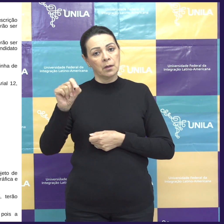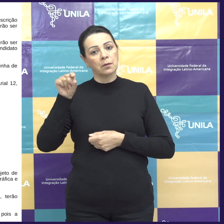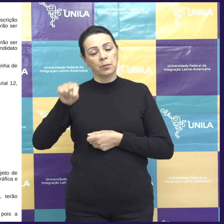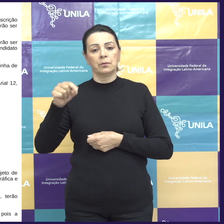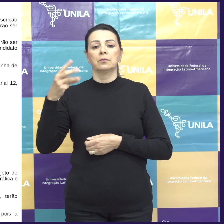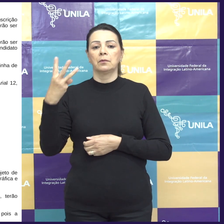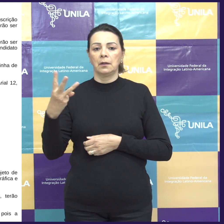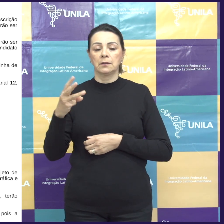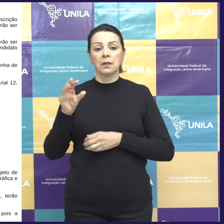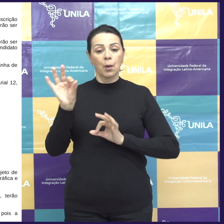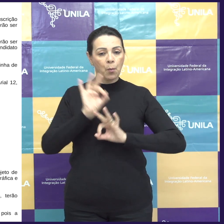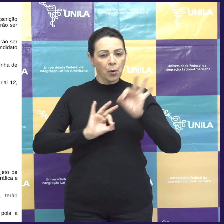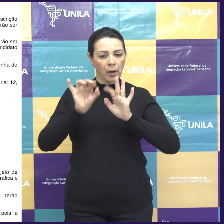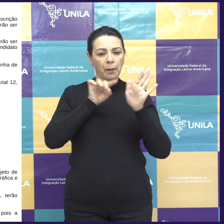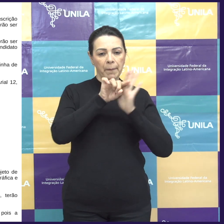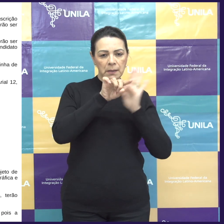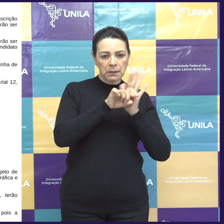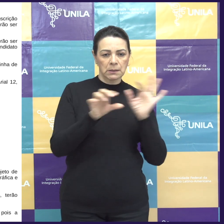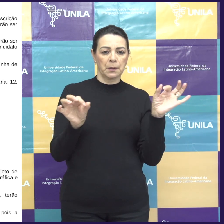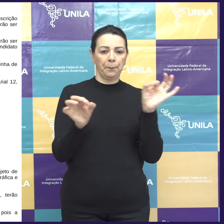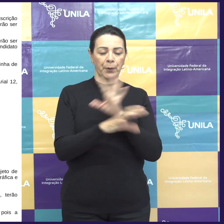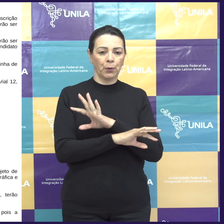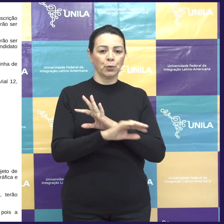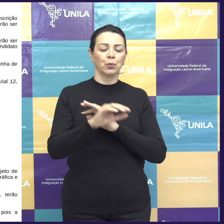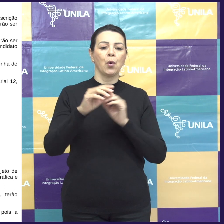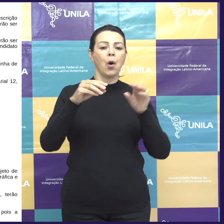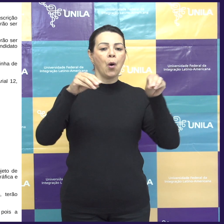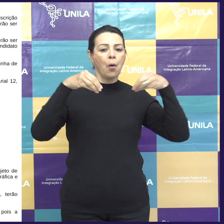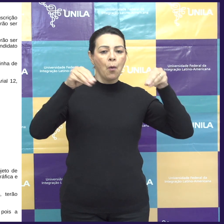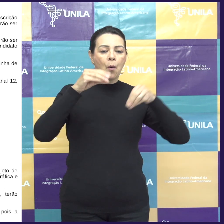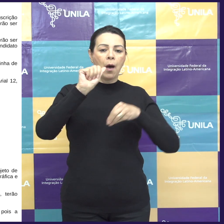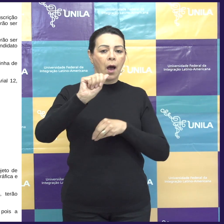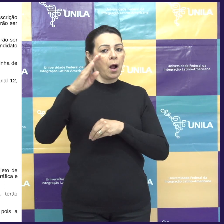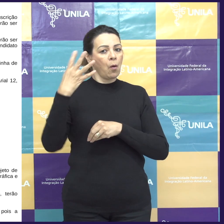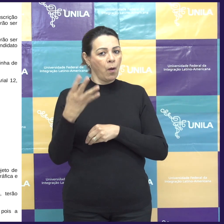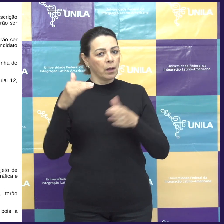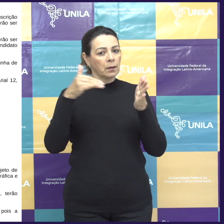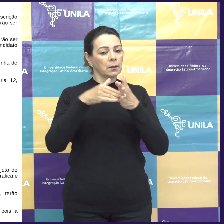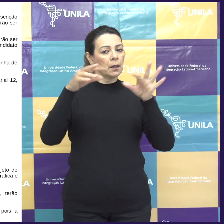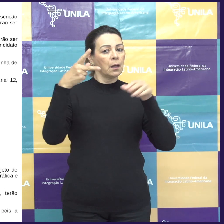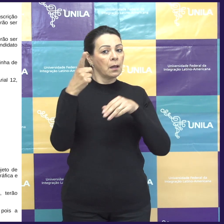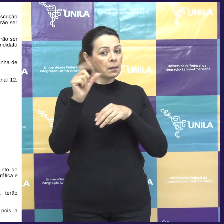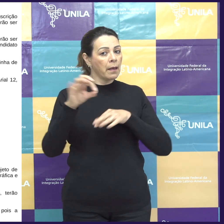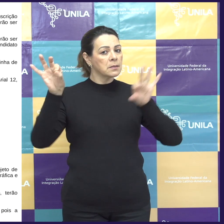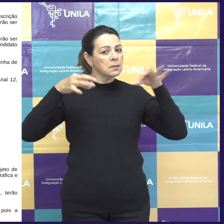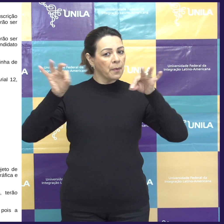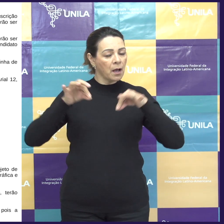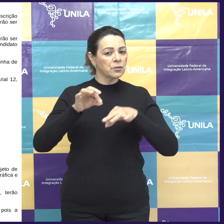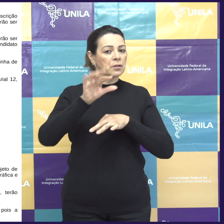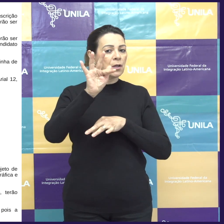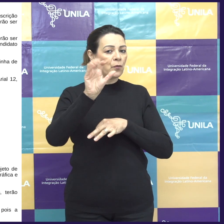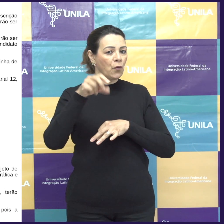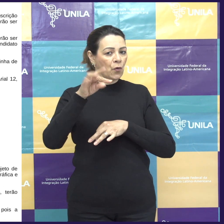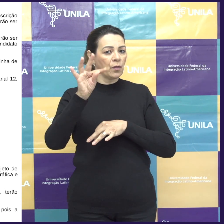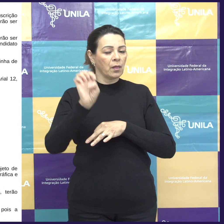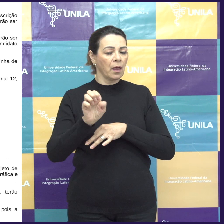4.10.3. Projeto de pesquisa, formato A4, limite máximo de 10 páginas, fonte Arial